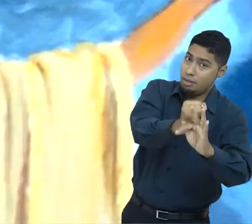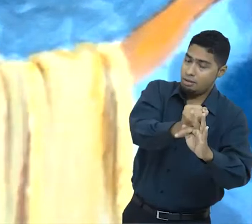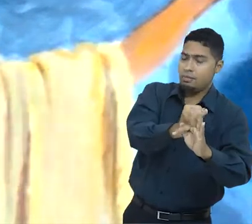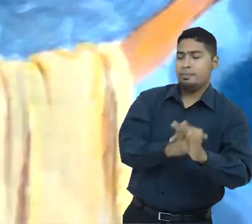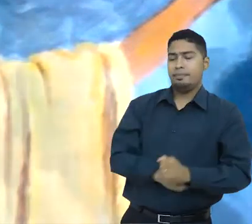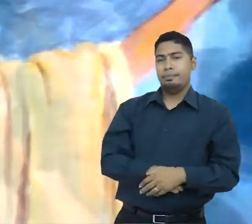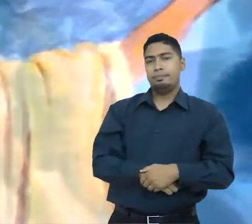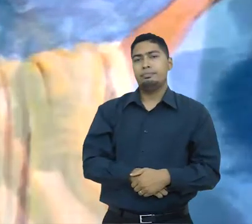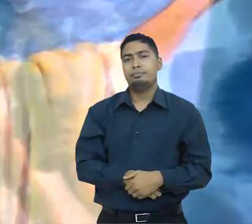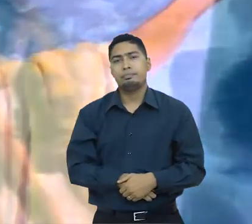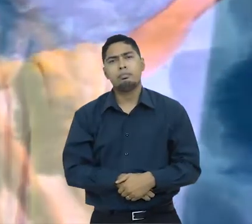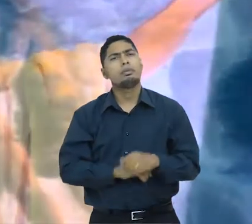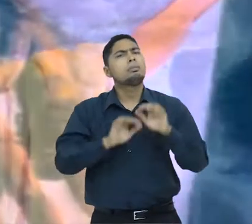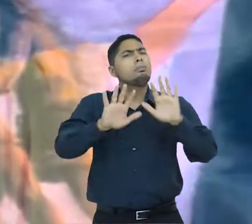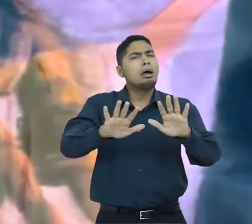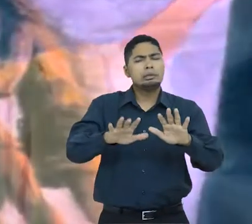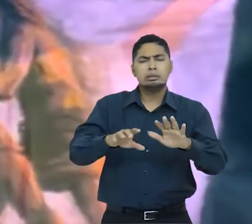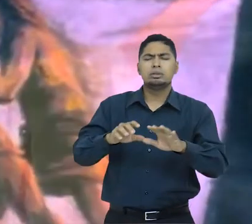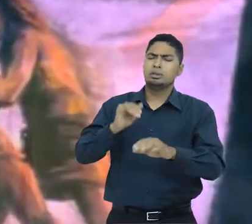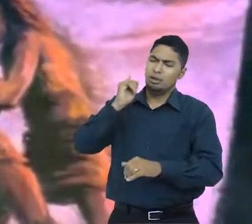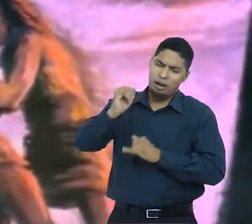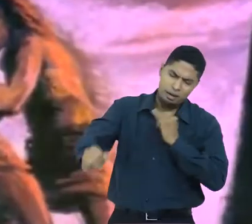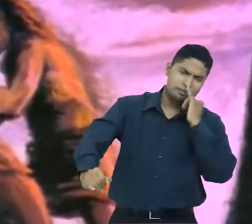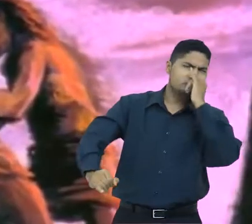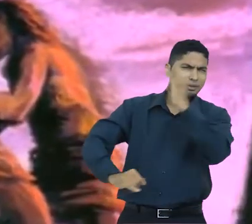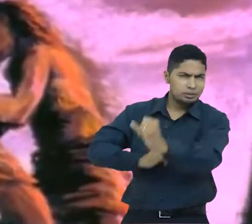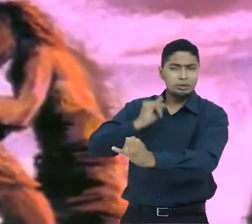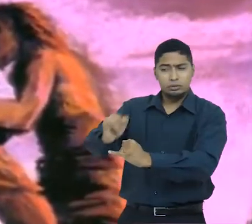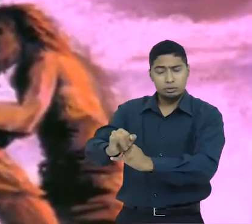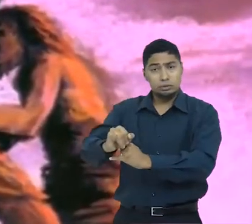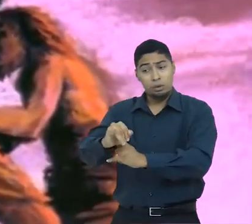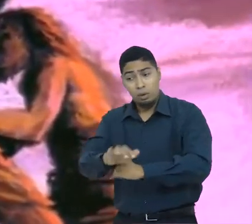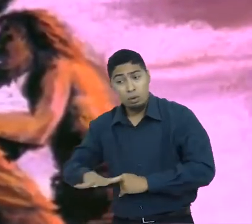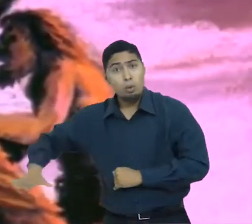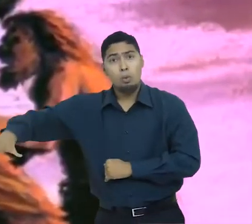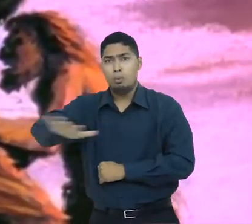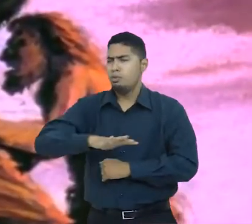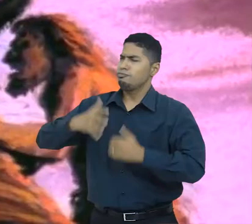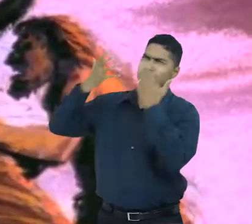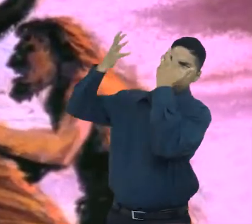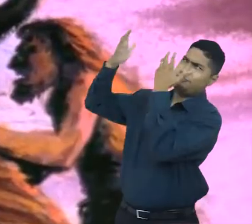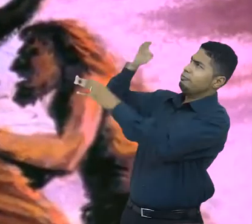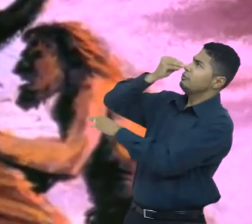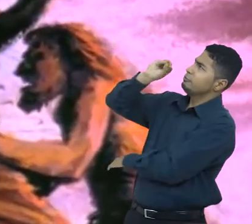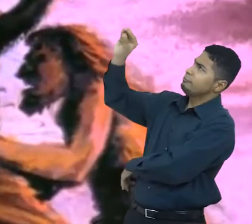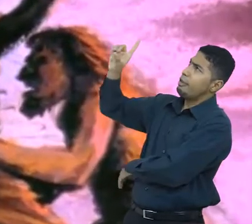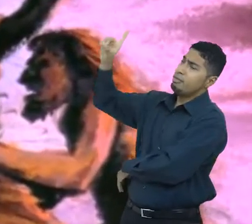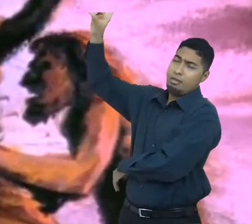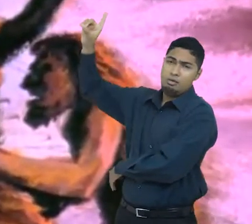nação os dominasse. Apesar de todos os avisos, os judeus desobedeceram a Deus e rebelaram-se,